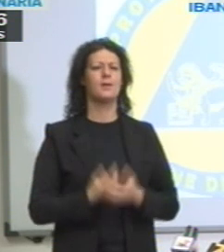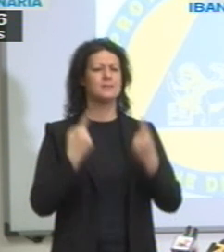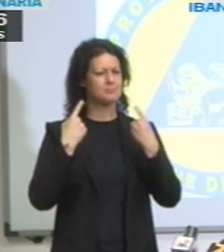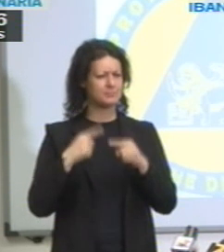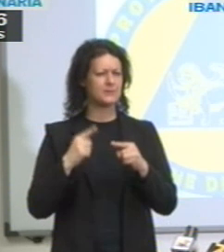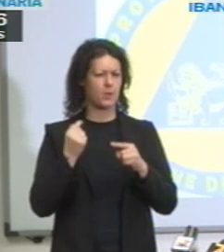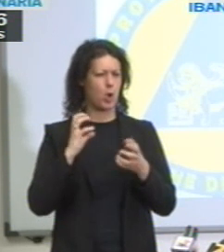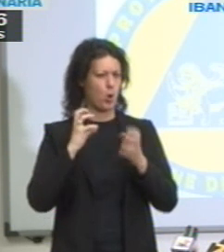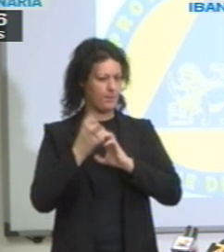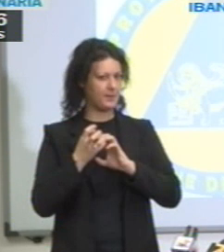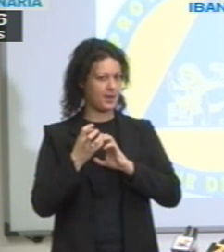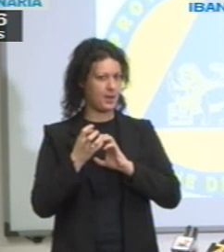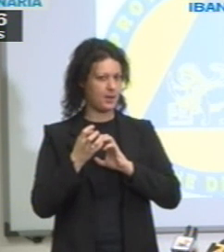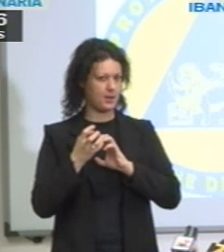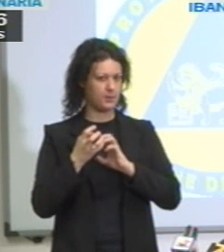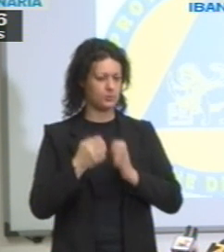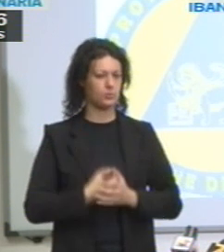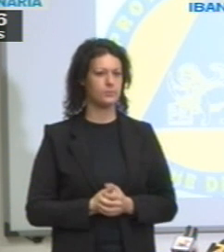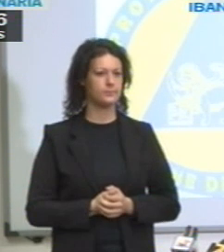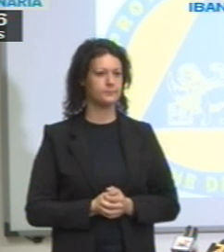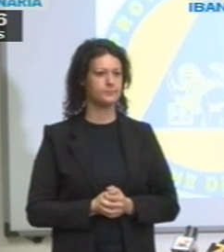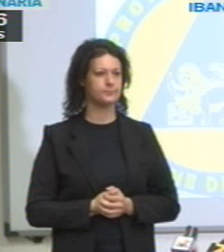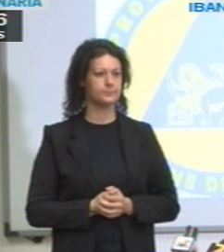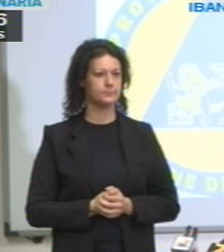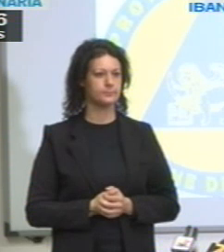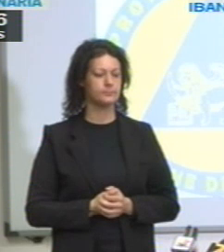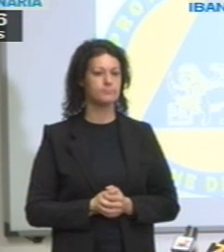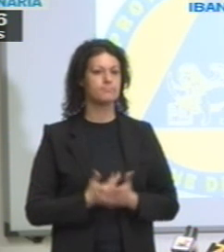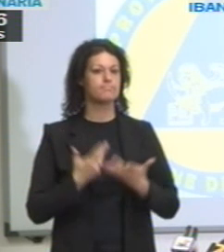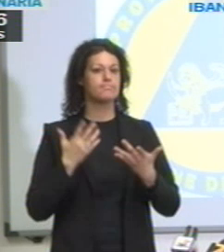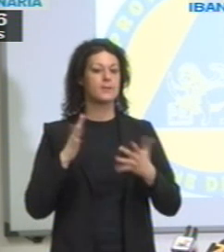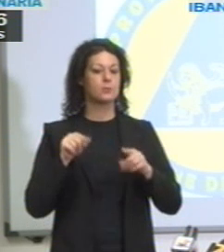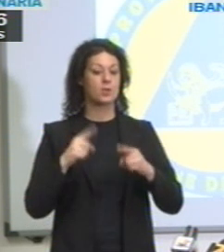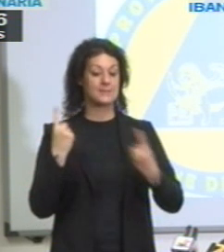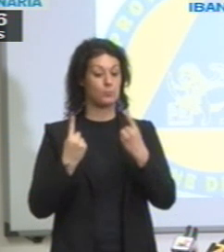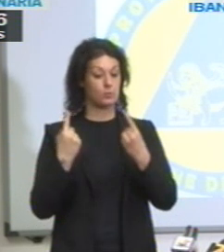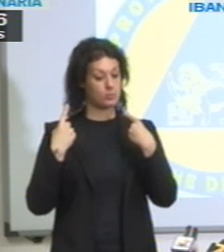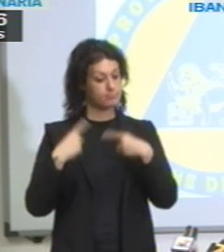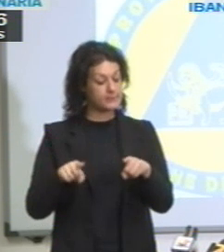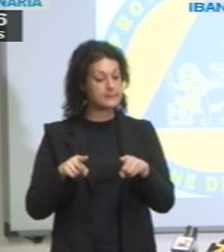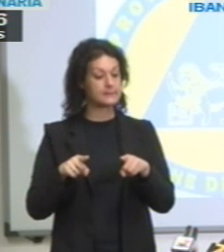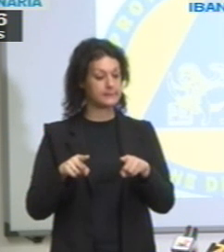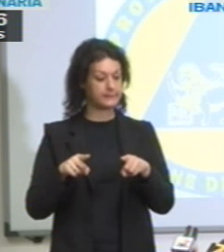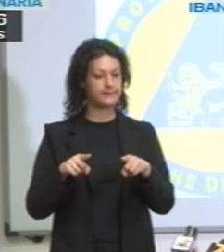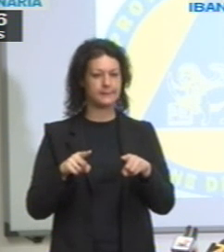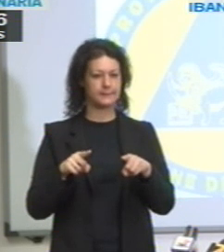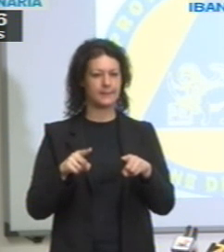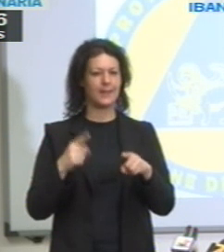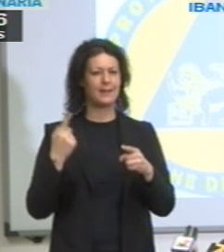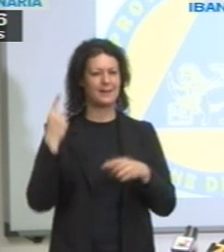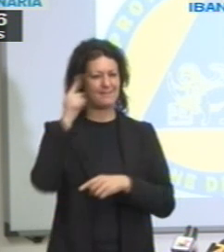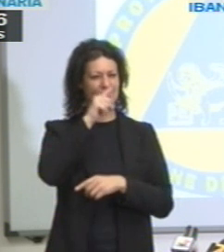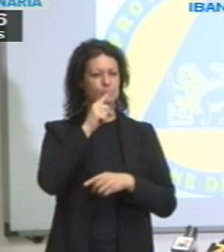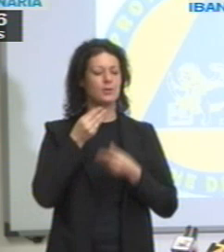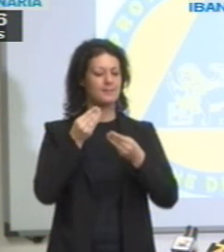complicata e criptica sulla quale credo in questo contesto sia un po' difficile dare dei chiarimenti